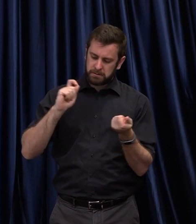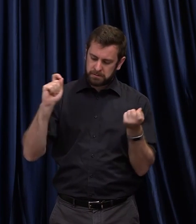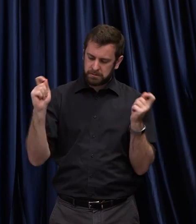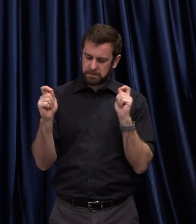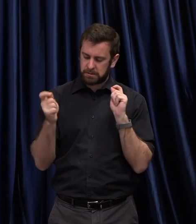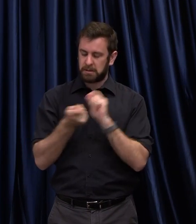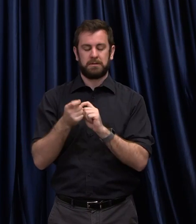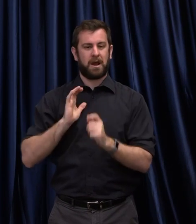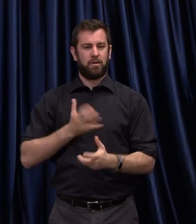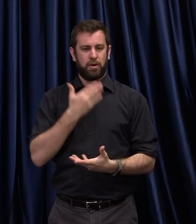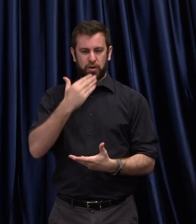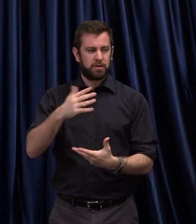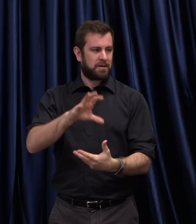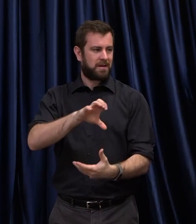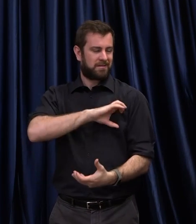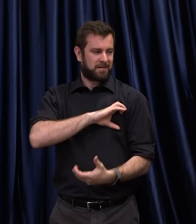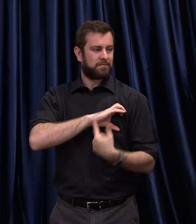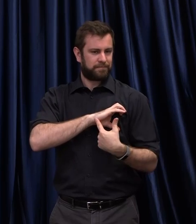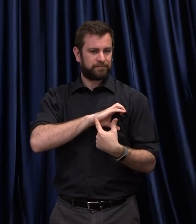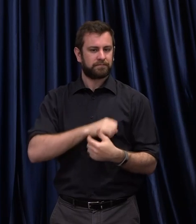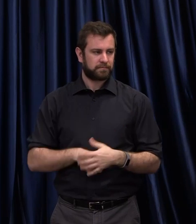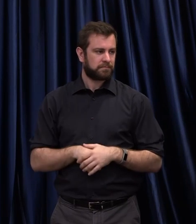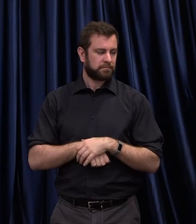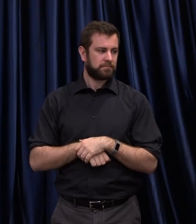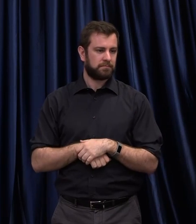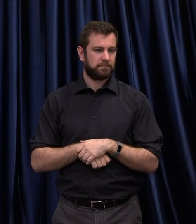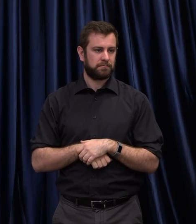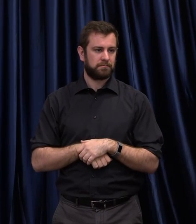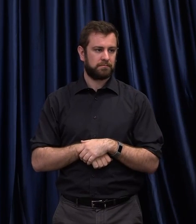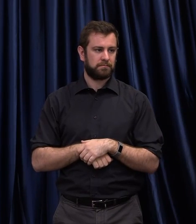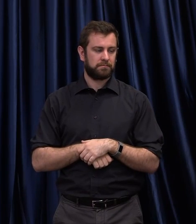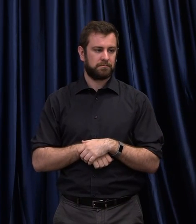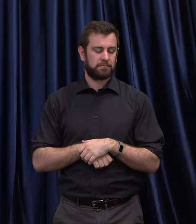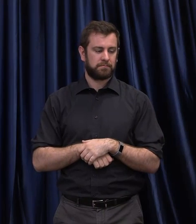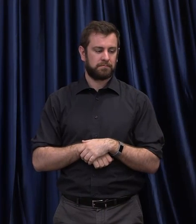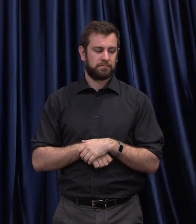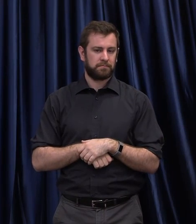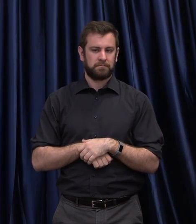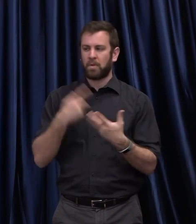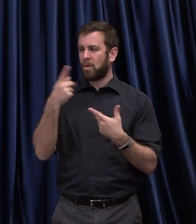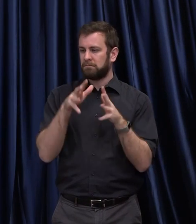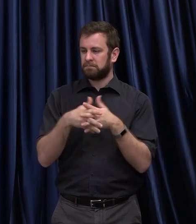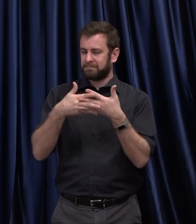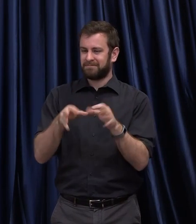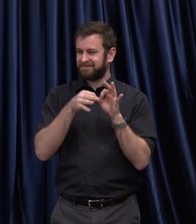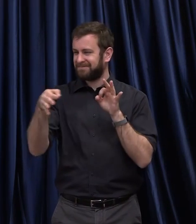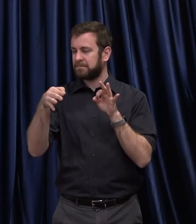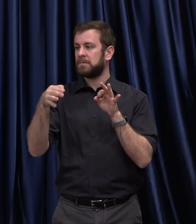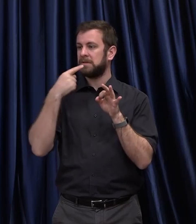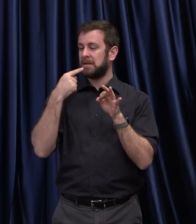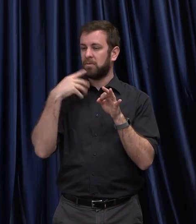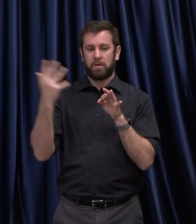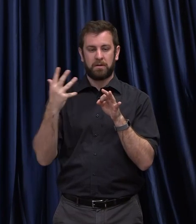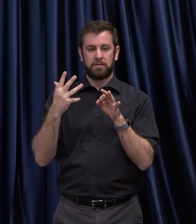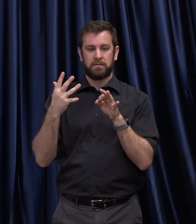ﷺ has told us, بُعِثْتُ لِأُتَمِّمَ حُسْنُ الْأَخْلَاقِ. Verily, I have been sent to complete